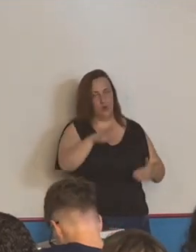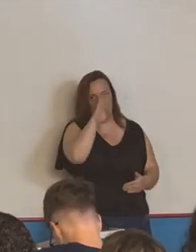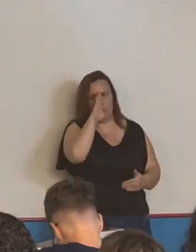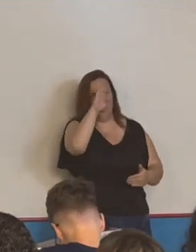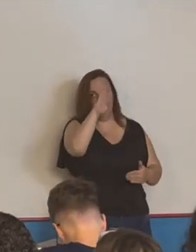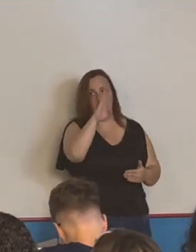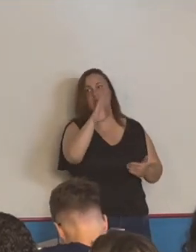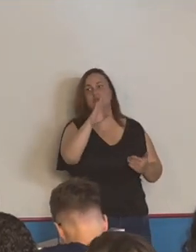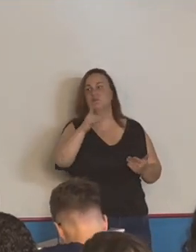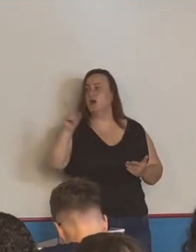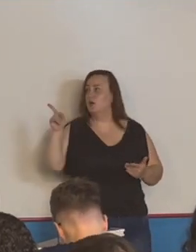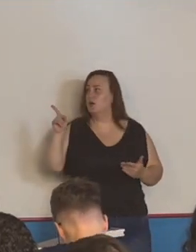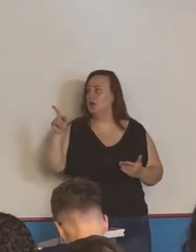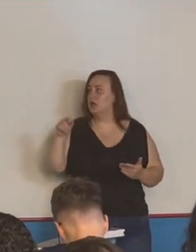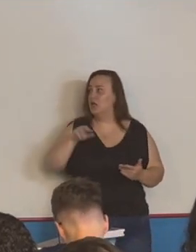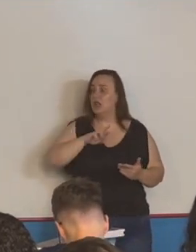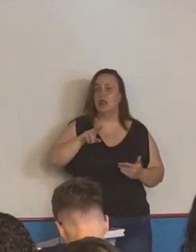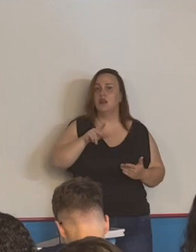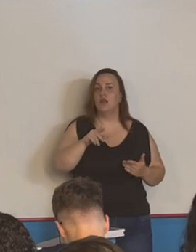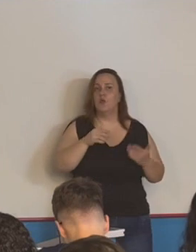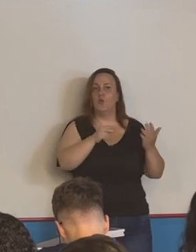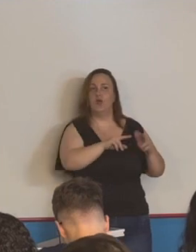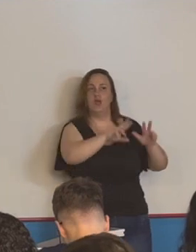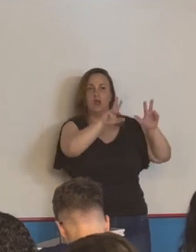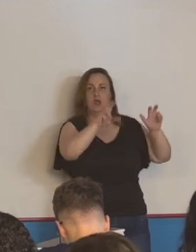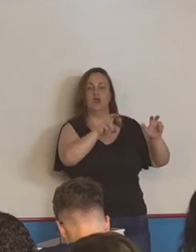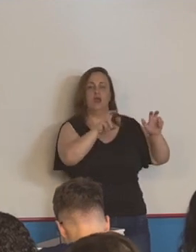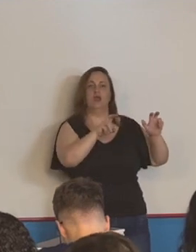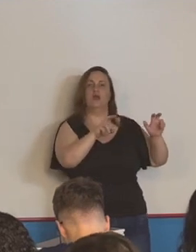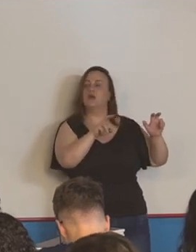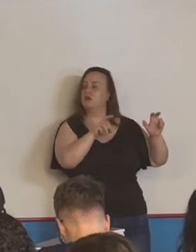né? Então ele não está falando em si